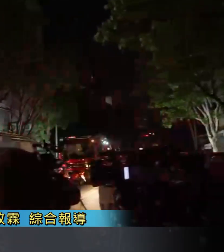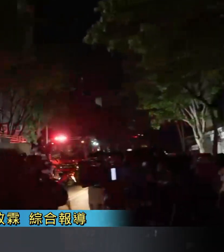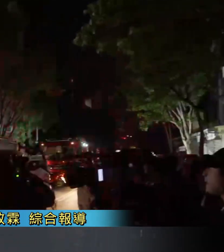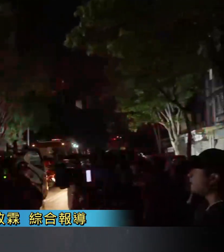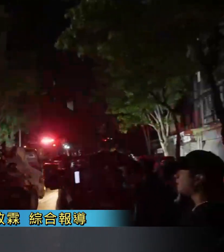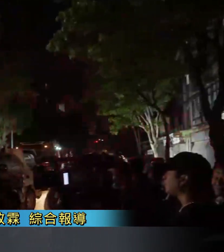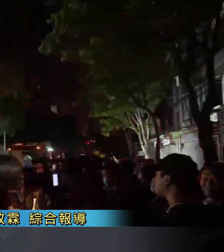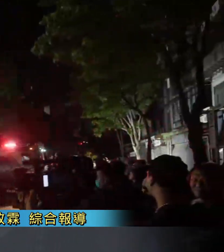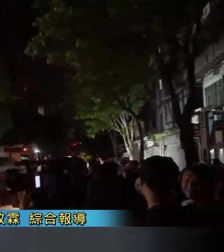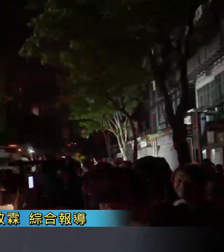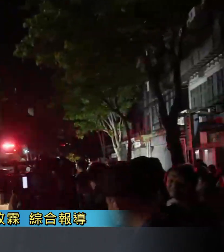振林综合报道。